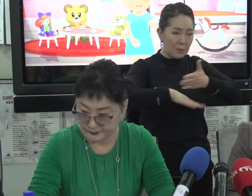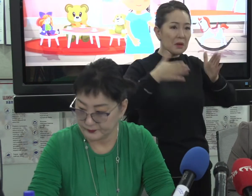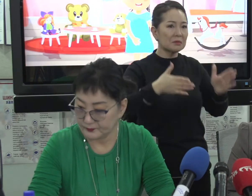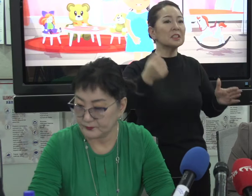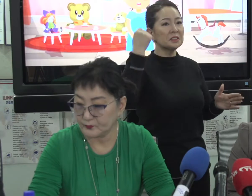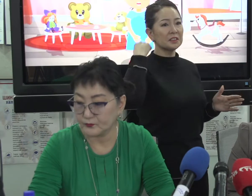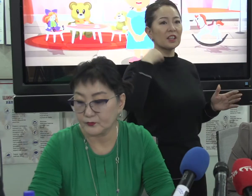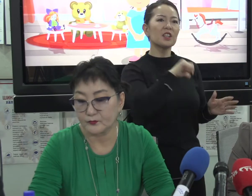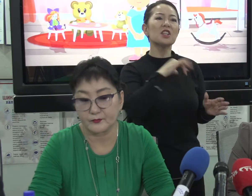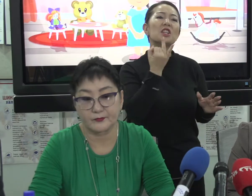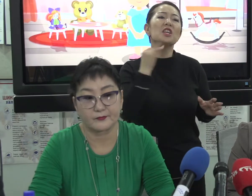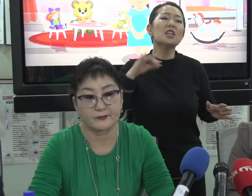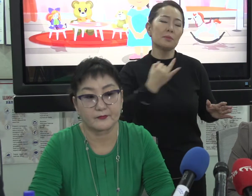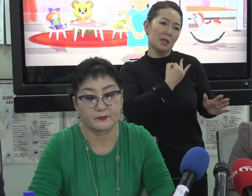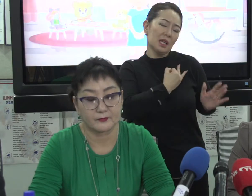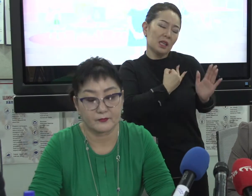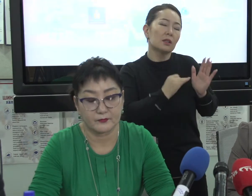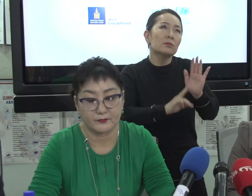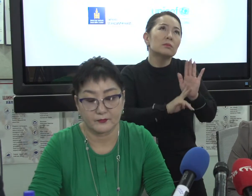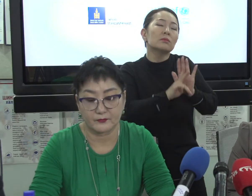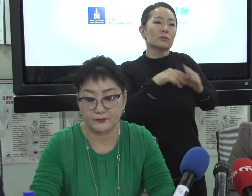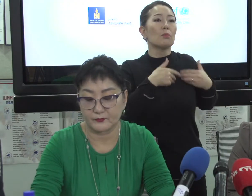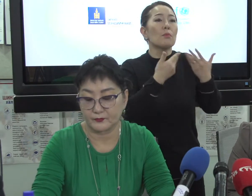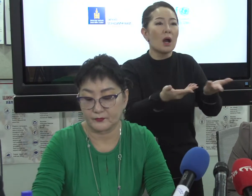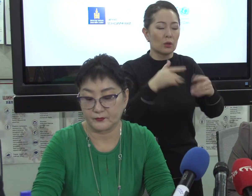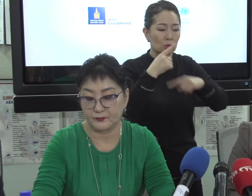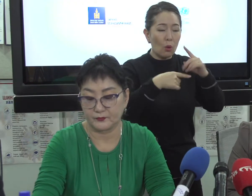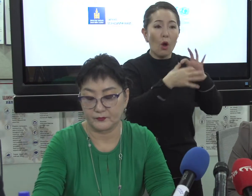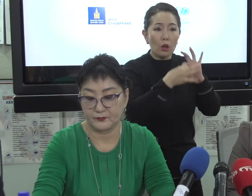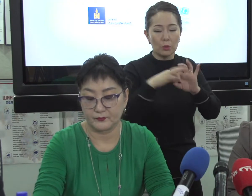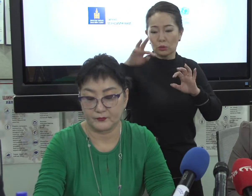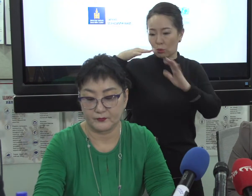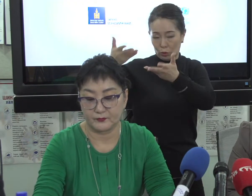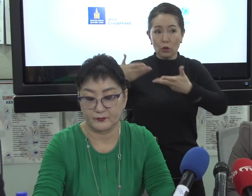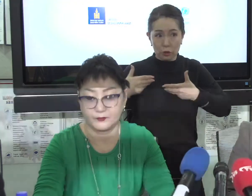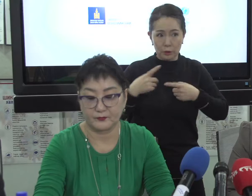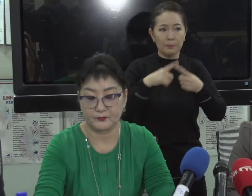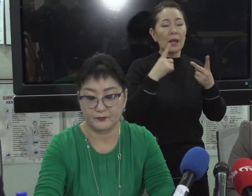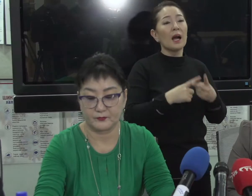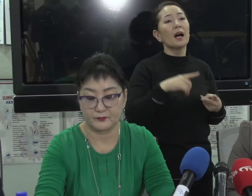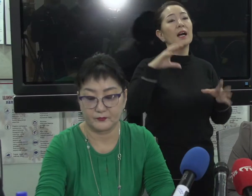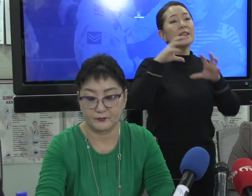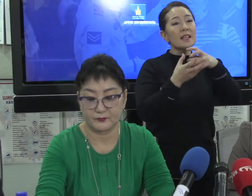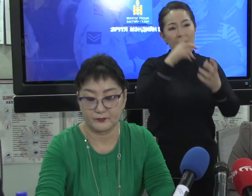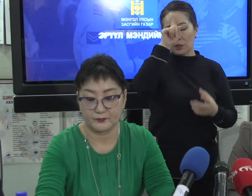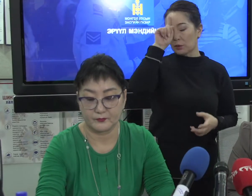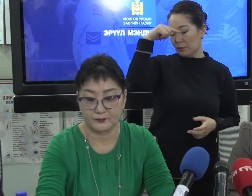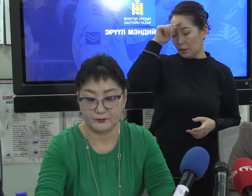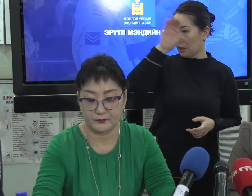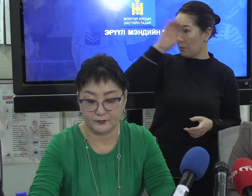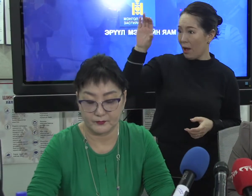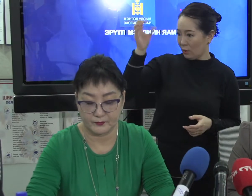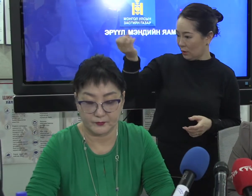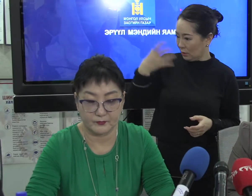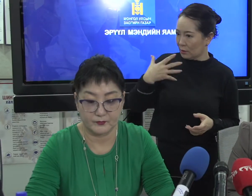энэ итгэл үнэмшлүүдийг бол бий болгох талаар бол зөвлөмж өгсөн байгаа. Мөн дэлхийн эрүүл мэндийн байгууллагаас бол энэ